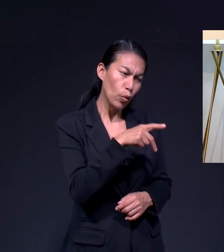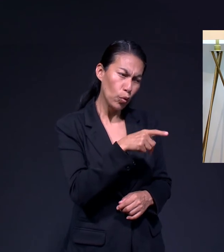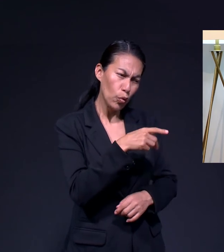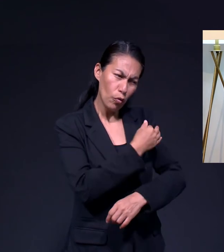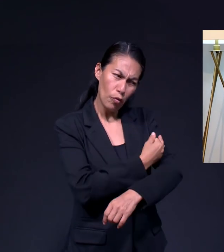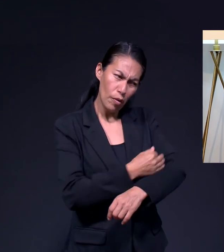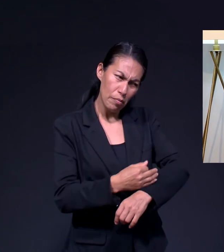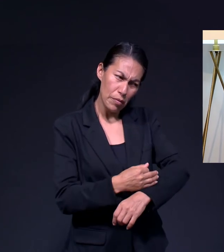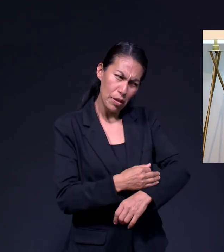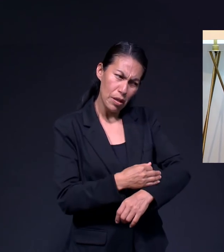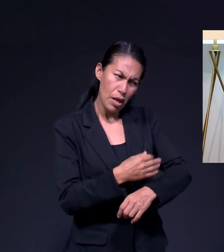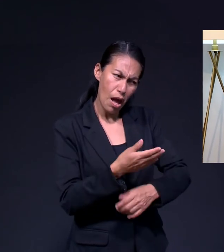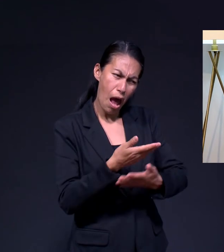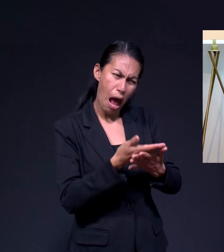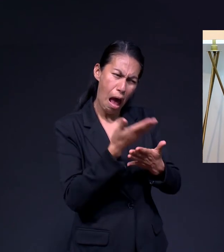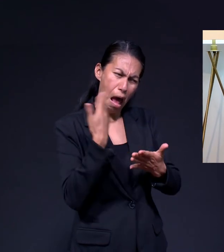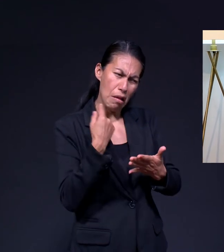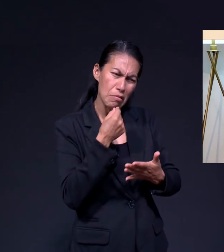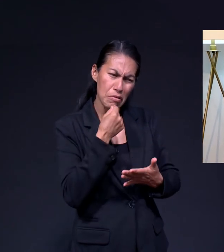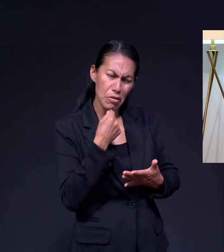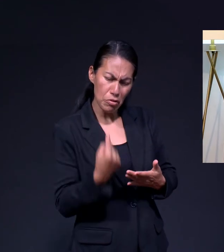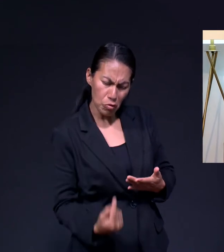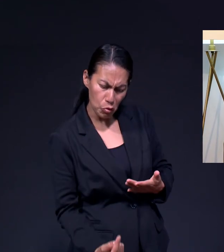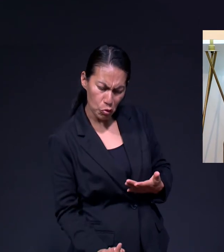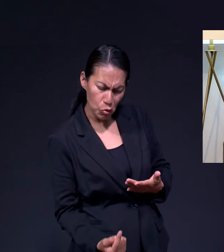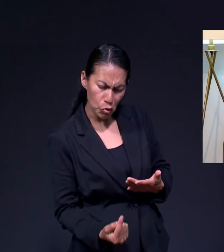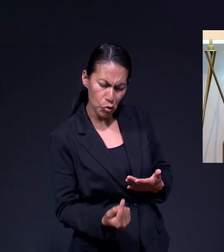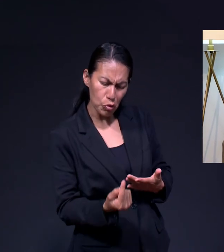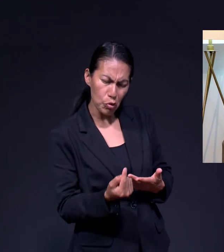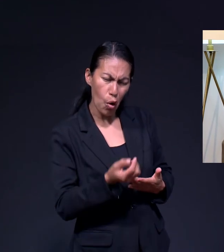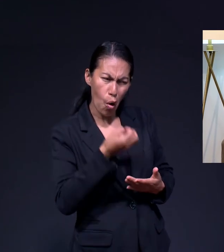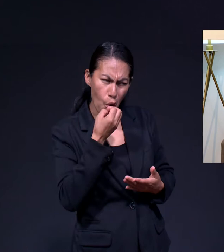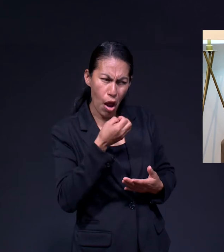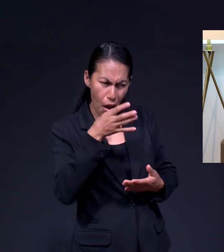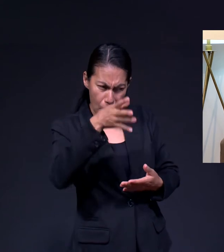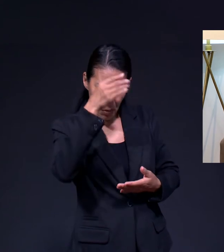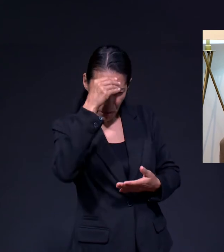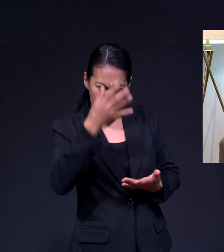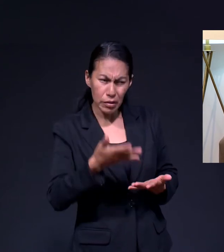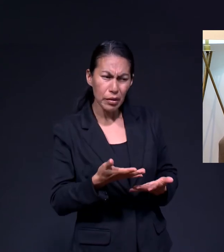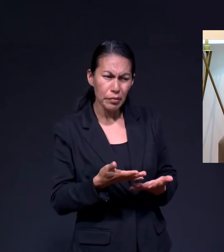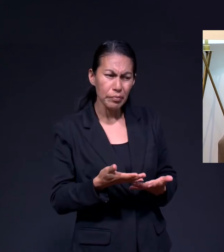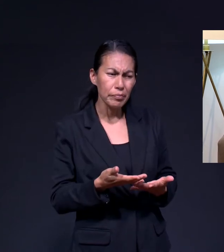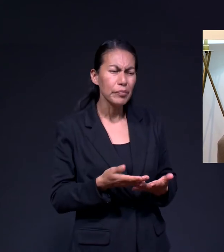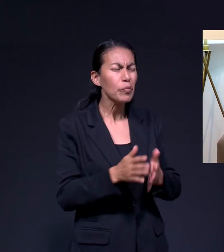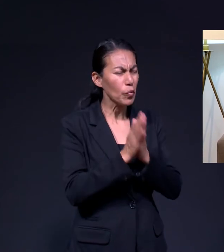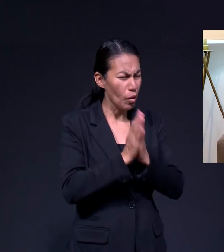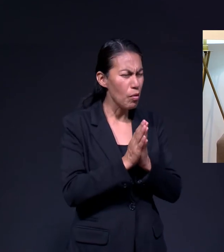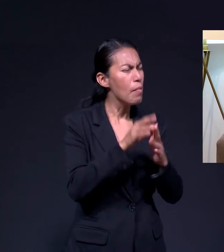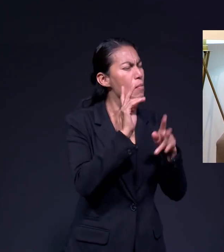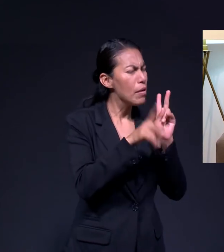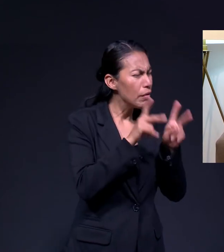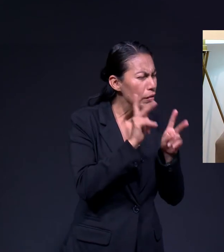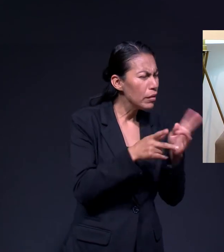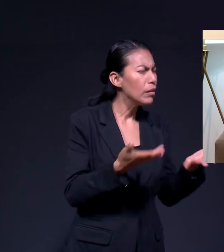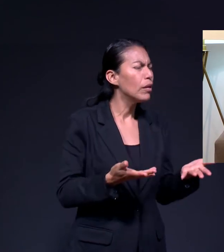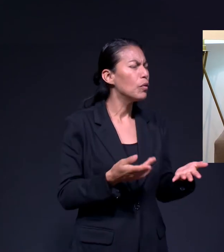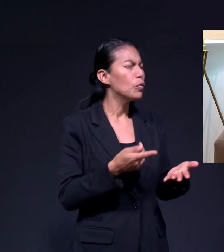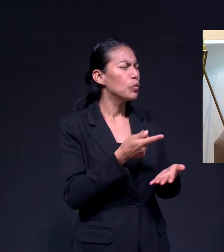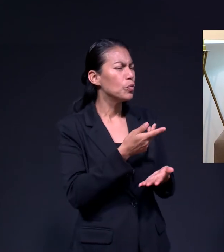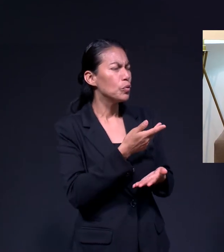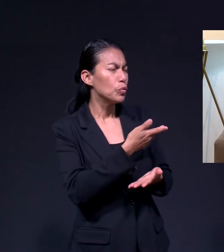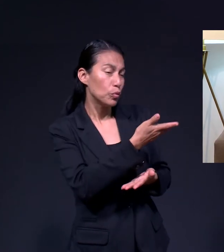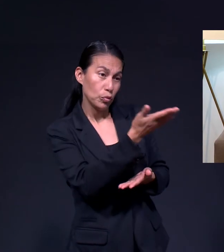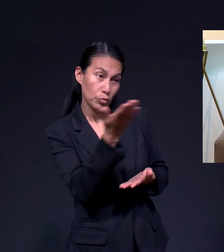de una familia donde aprendiste a orar desde pequeño cuéntanos algo de ti para